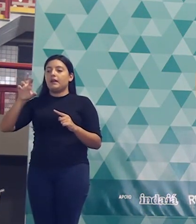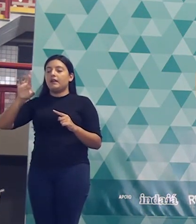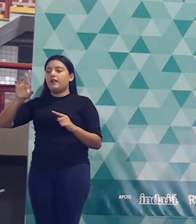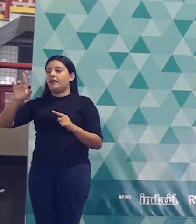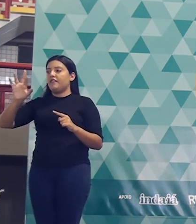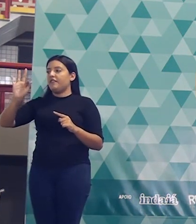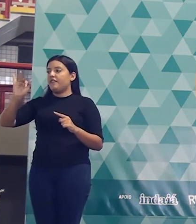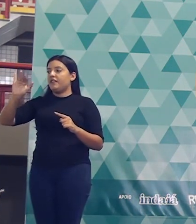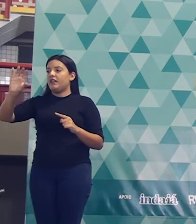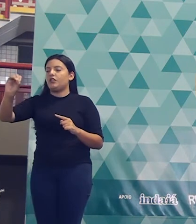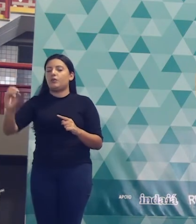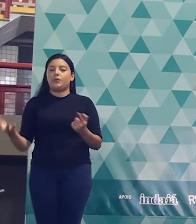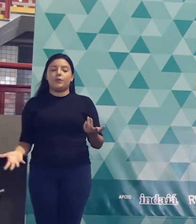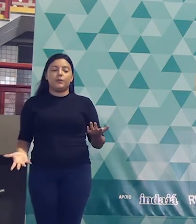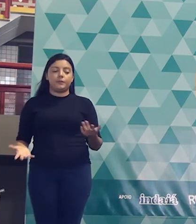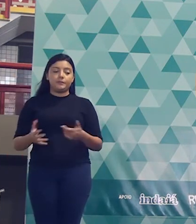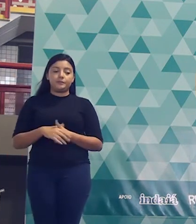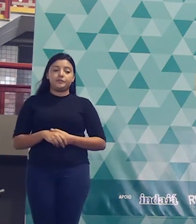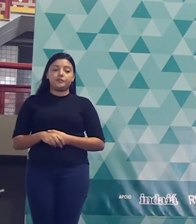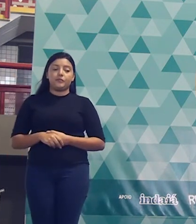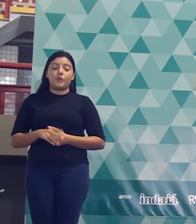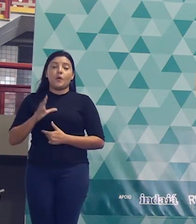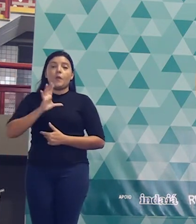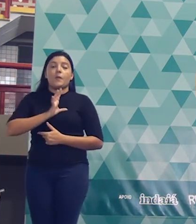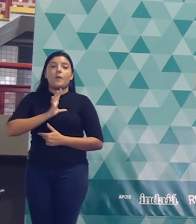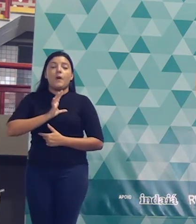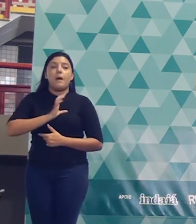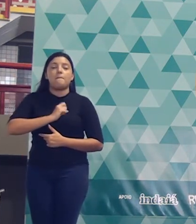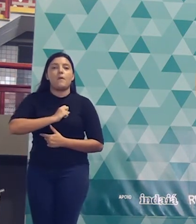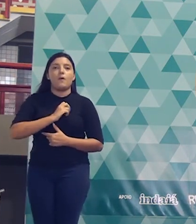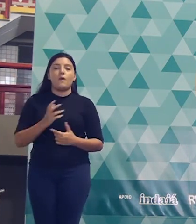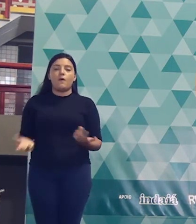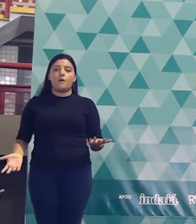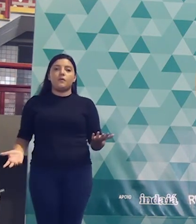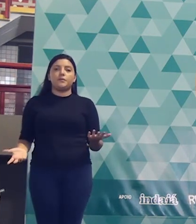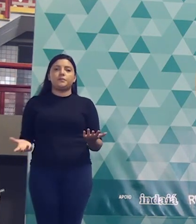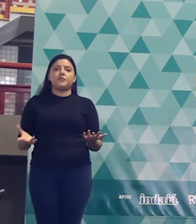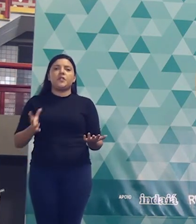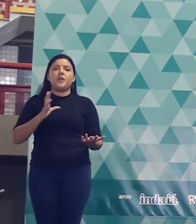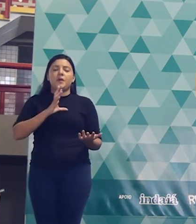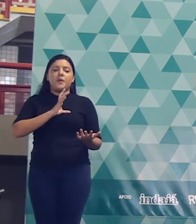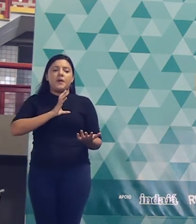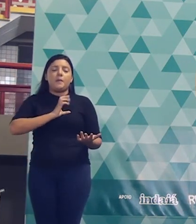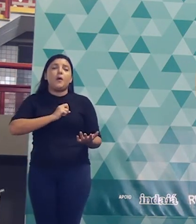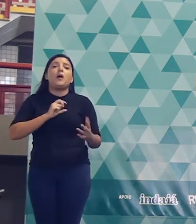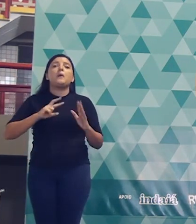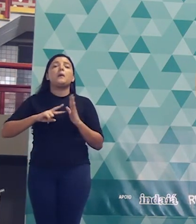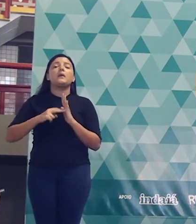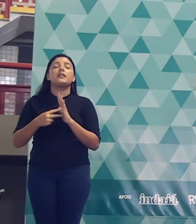causa subordinação aí? O amor, né? O amor subordina.